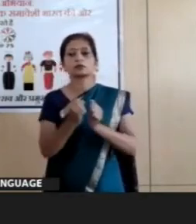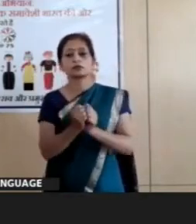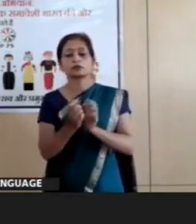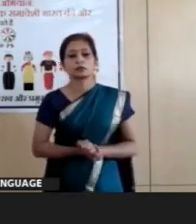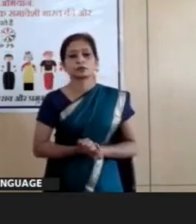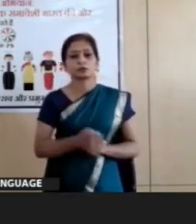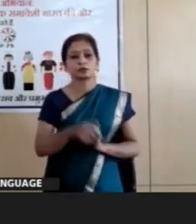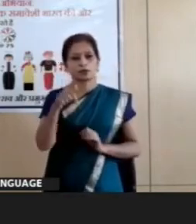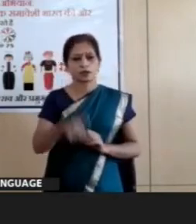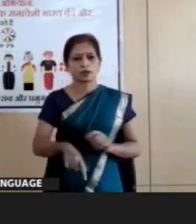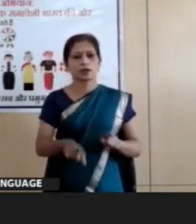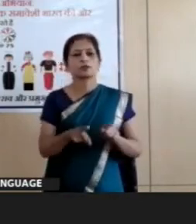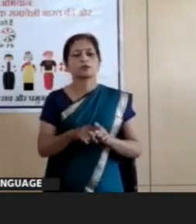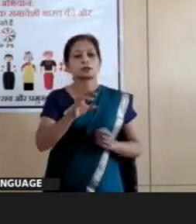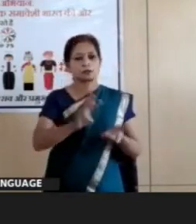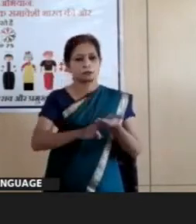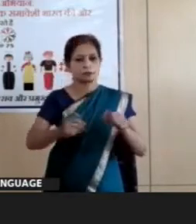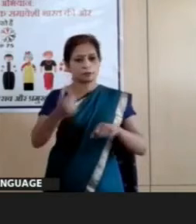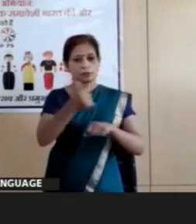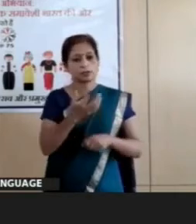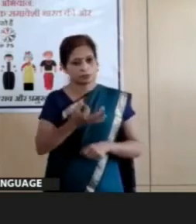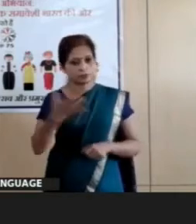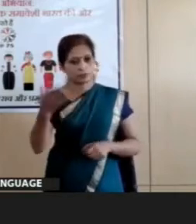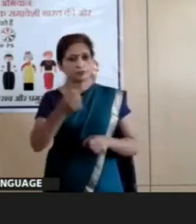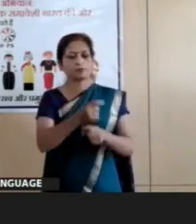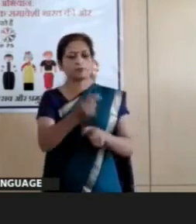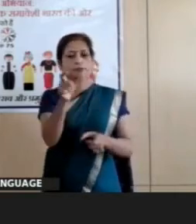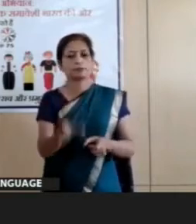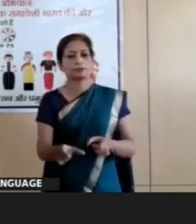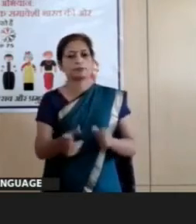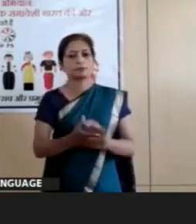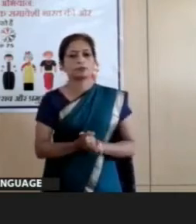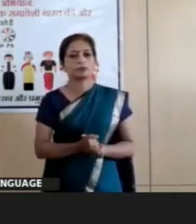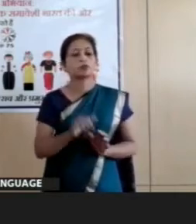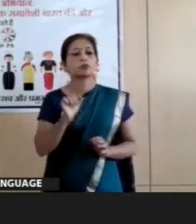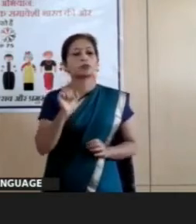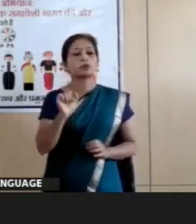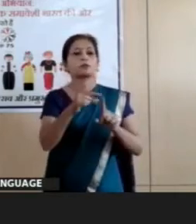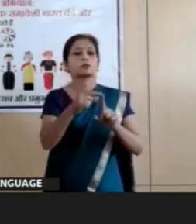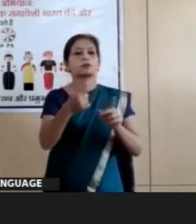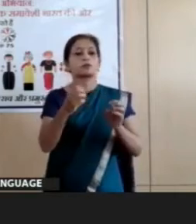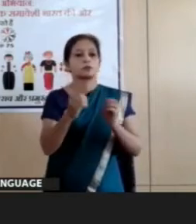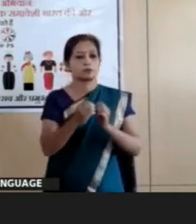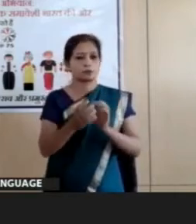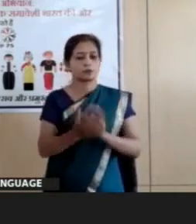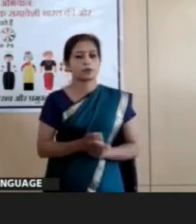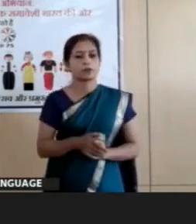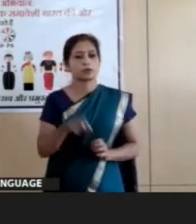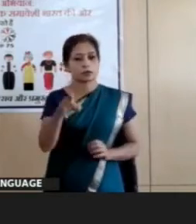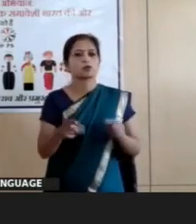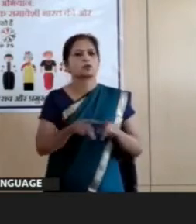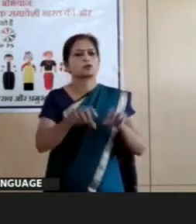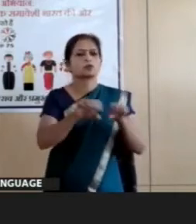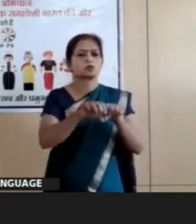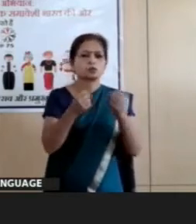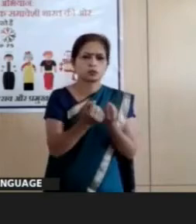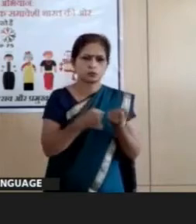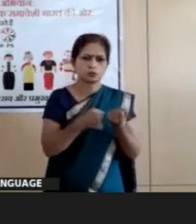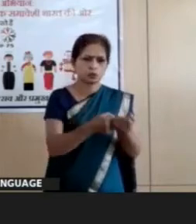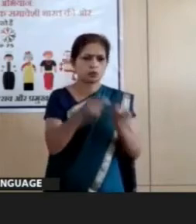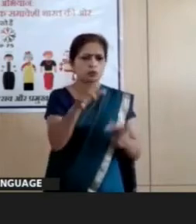हैं आज हमारी राज्य मंत्री, विशिष्ट अतिथि के रूप में प्रतिमा भौमिक मैडम, एक